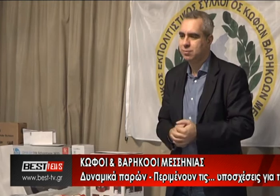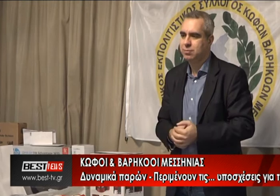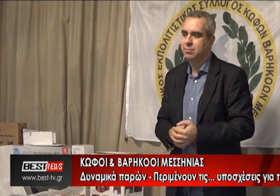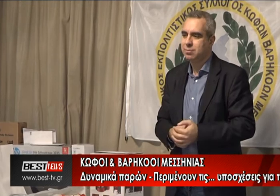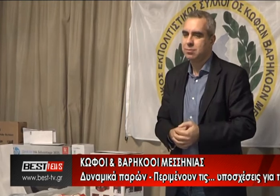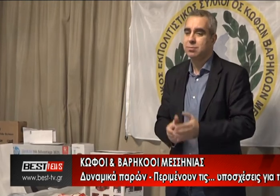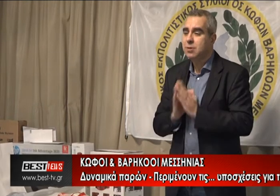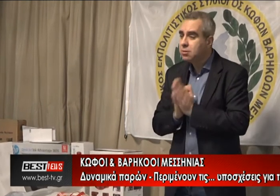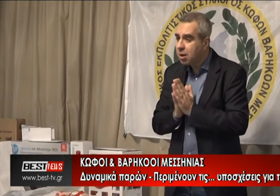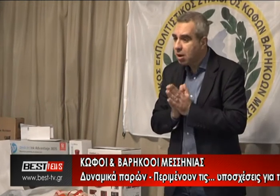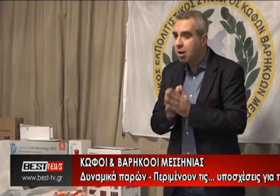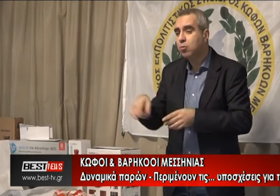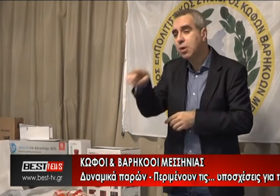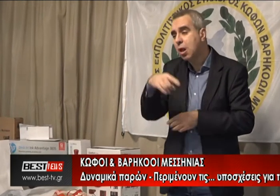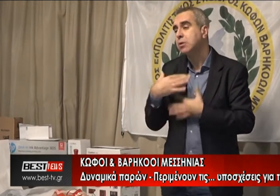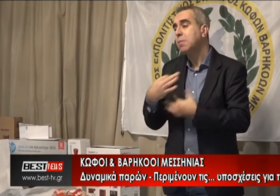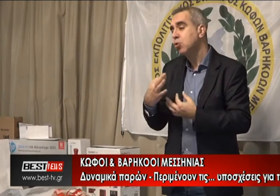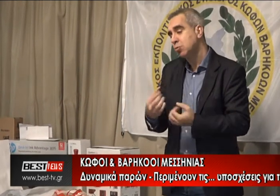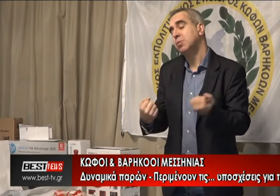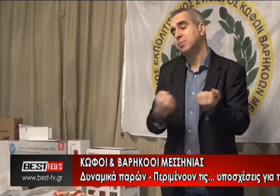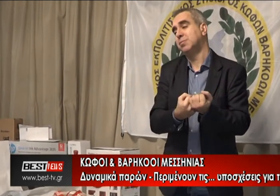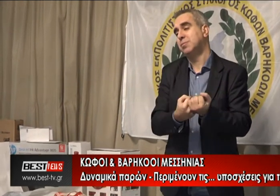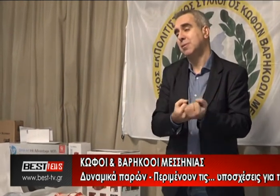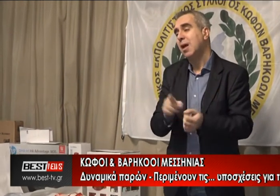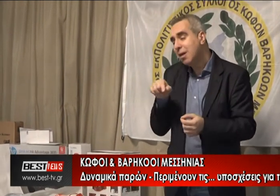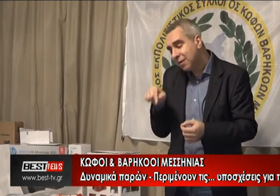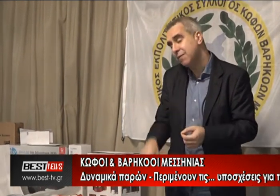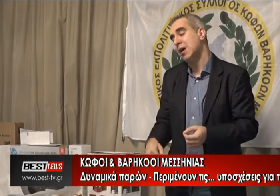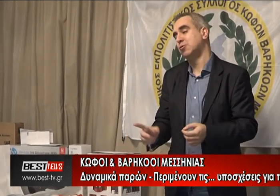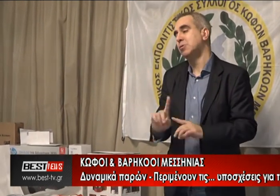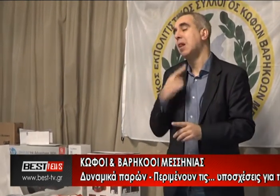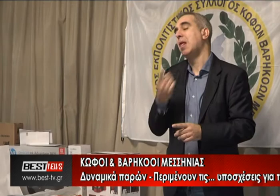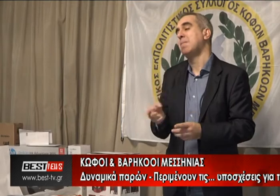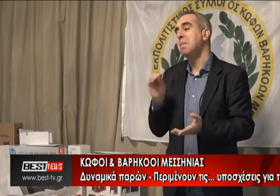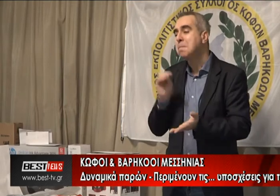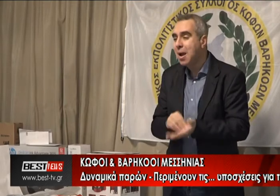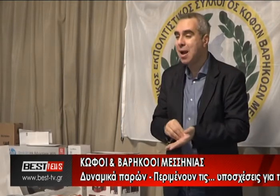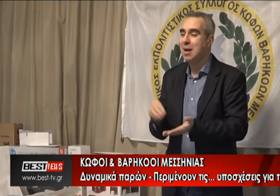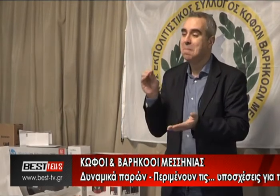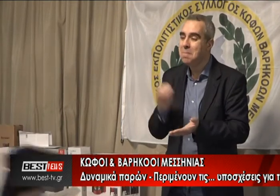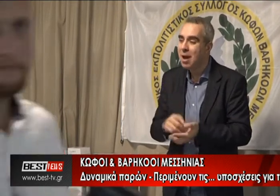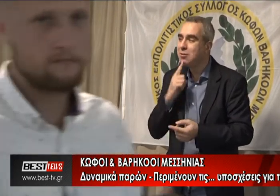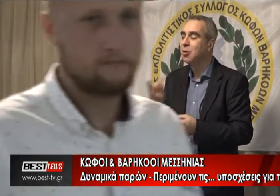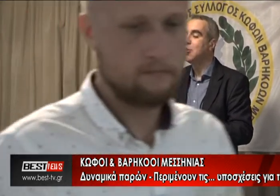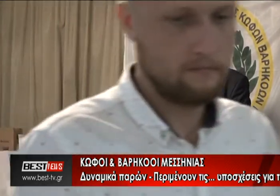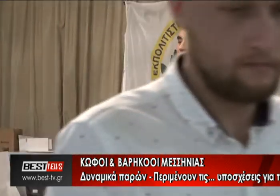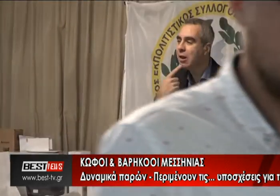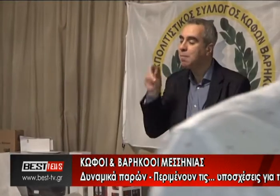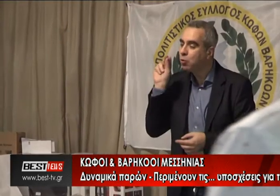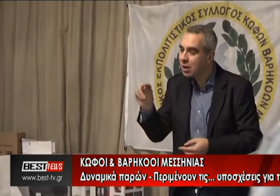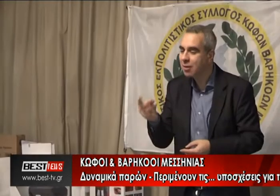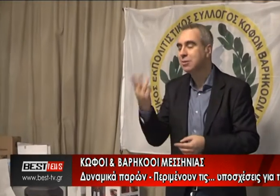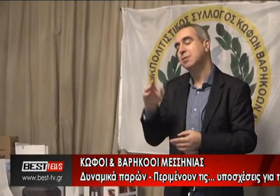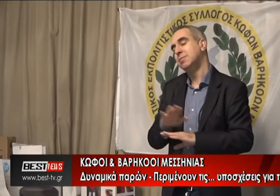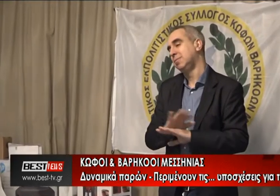βρεθούν. Απομονώνονται, μένουν στα σπίτια τους, δεν βρίσκονται μεταξύ τους. Ελπίζω οι εκπρόσωποι να βοηθήσουν το σωματείο έτσι ώστε να